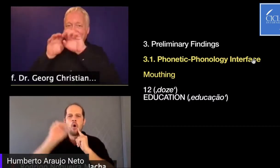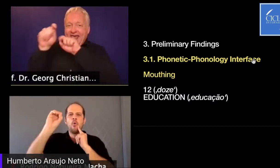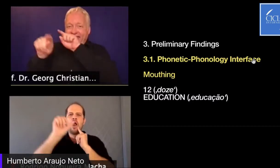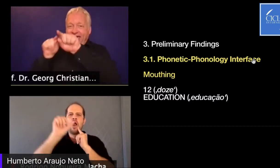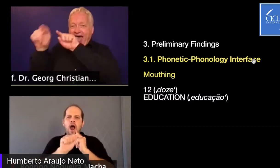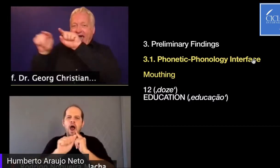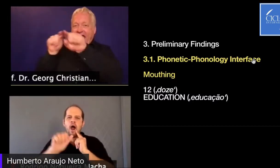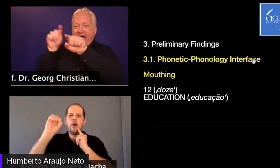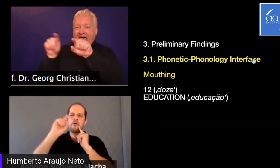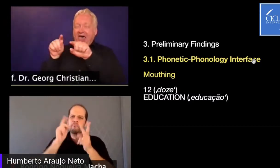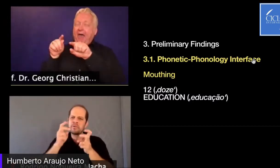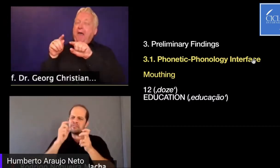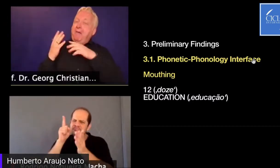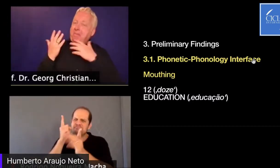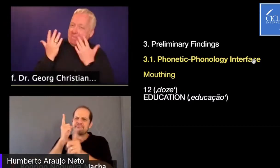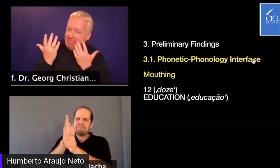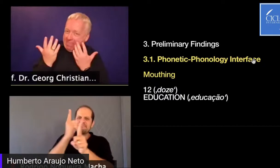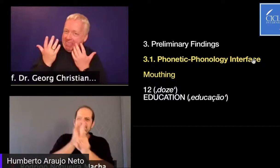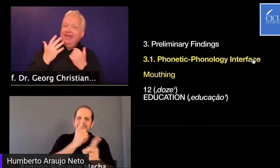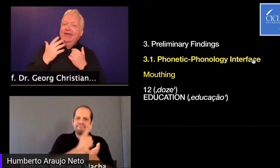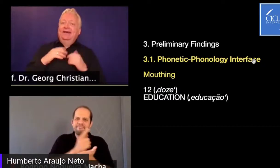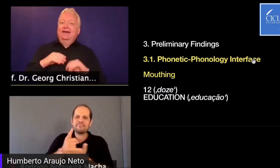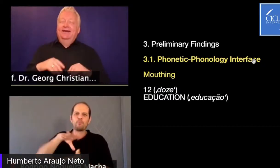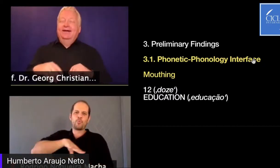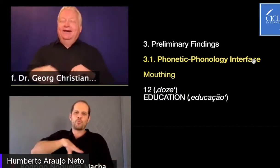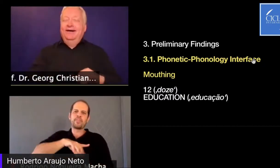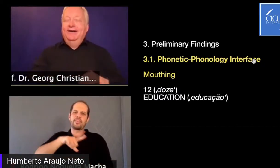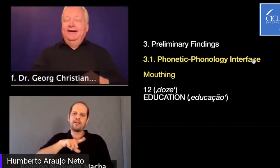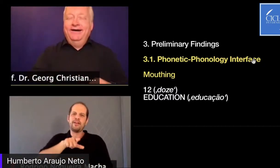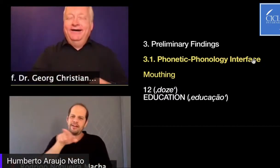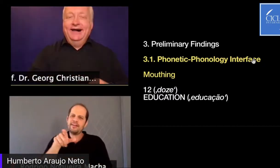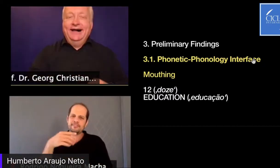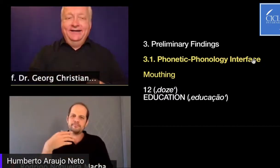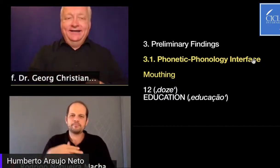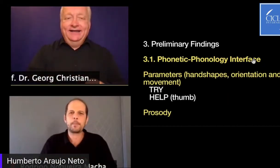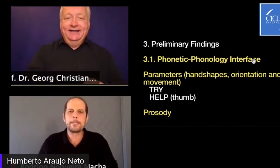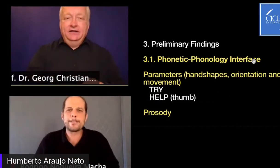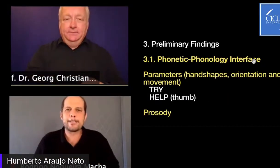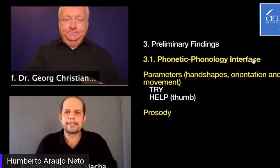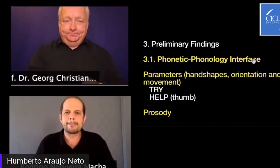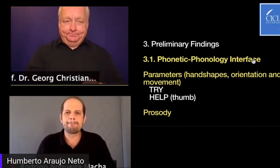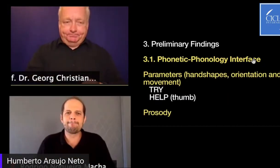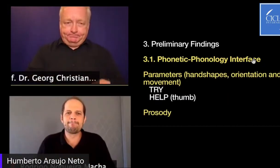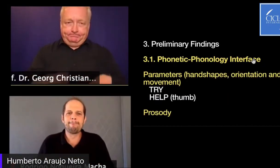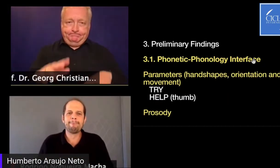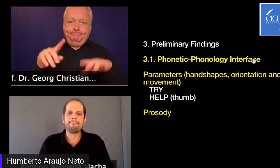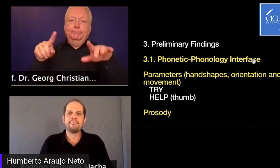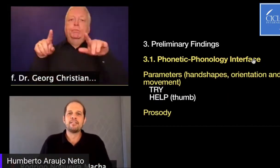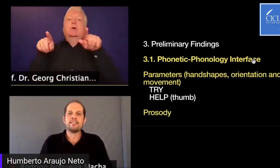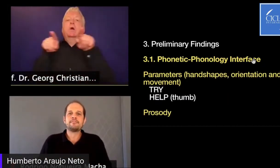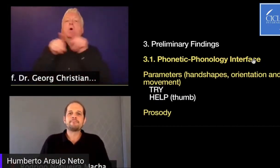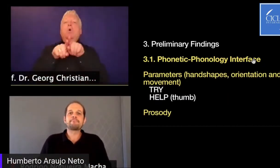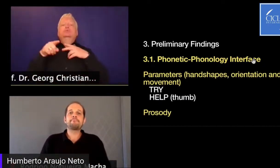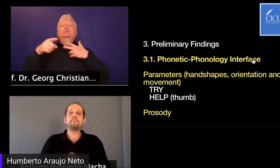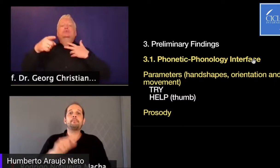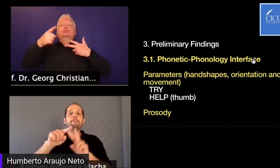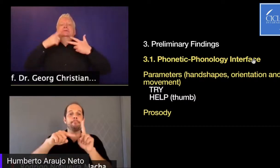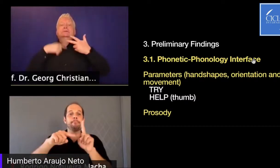português aparecendo nessa produção. Isso por influência do português, no caso.